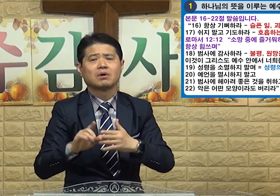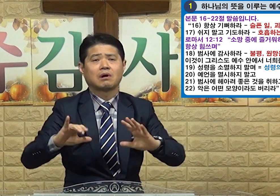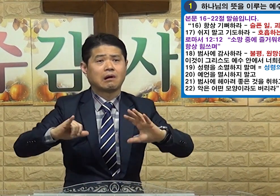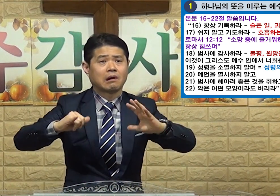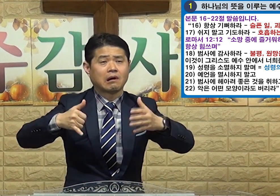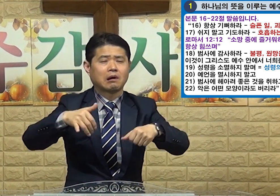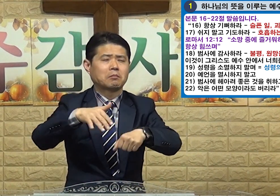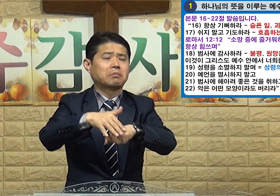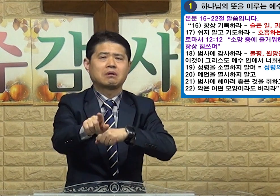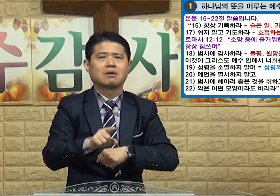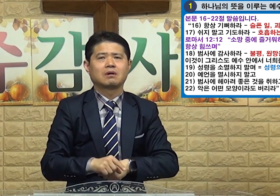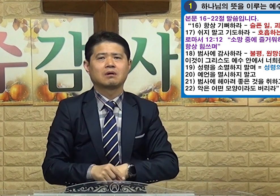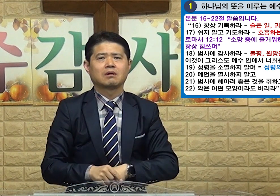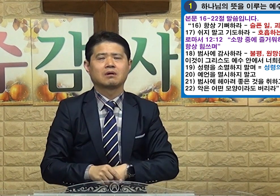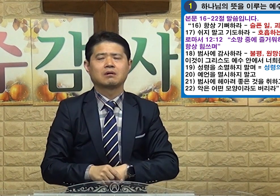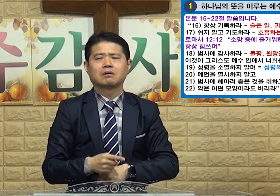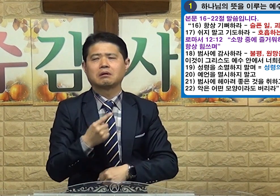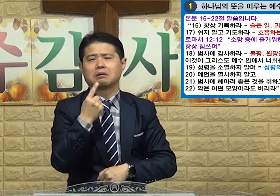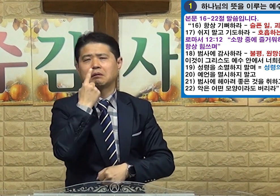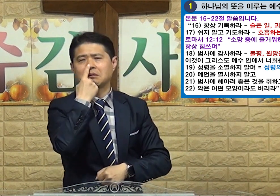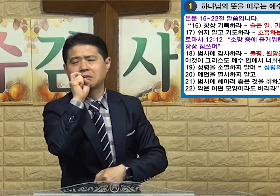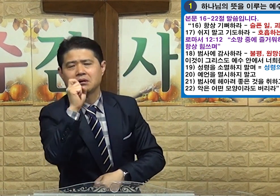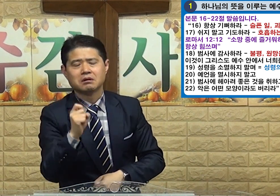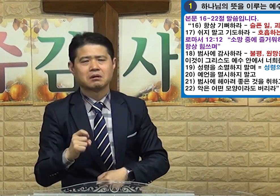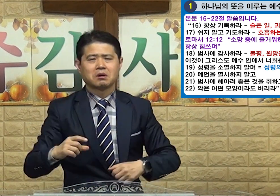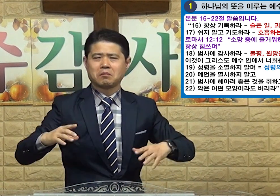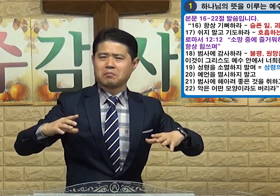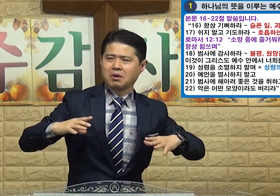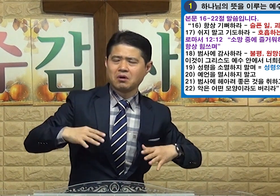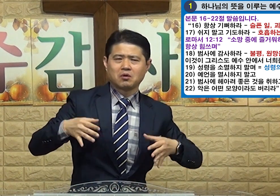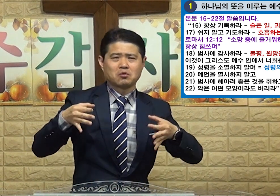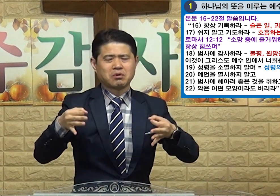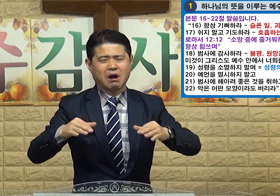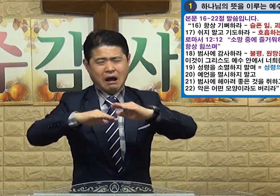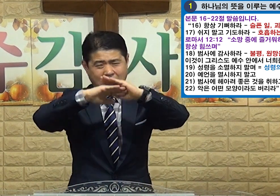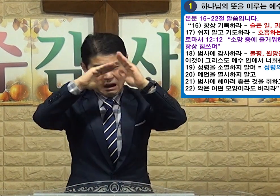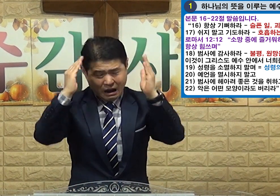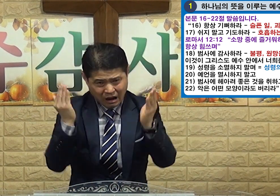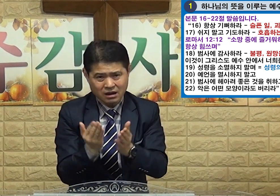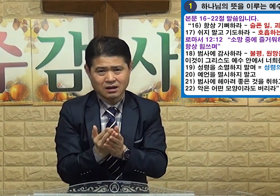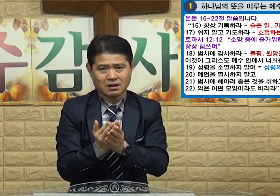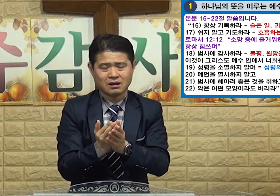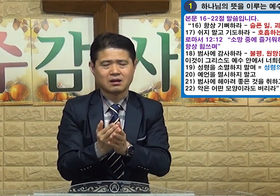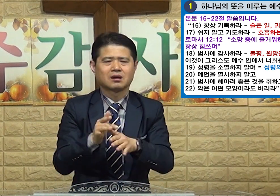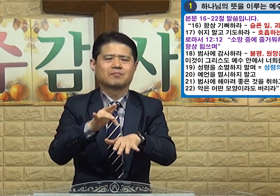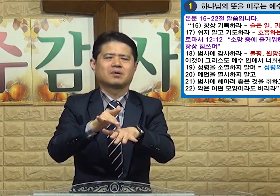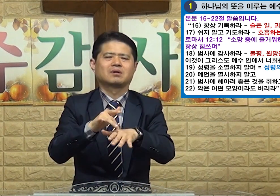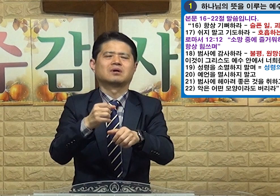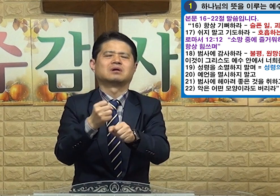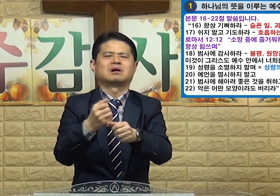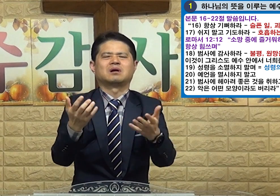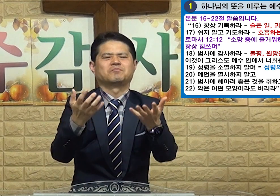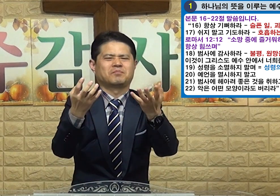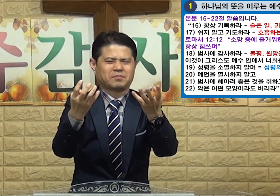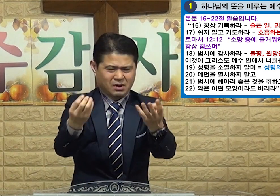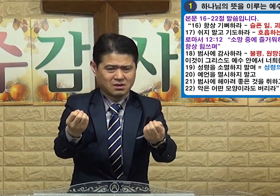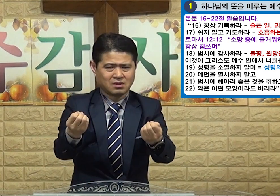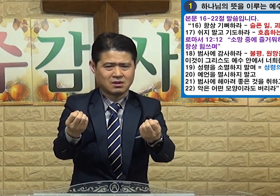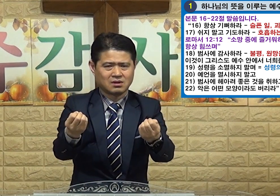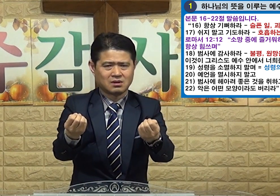악은 어떤 모양이라도 버려라는 것입니다. 내가 잘났고 내 잘난 맛에 세상을 사는 것에